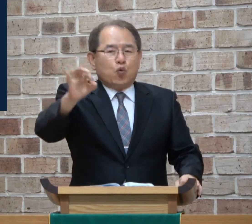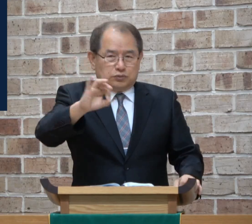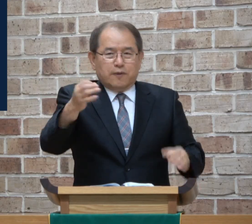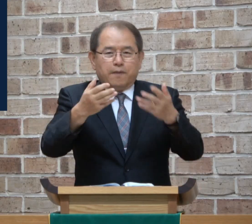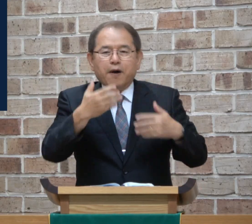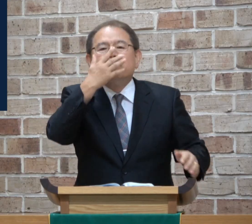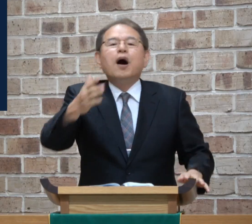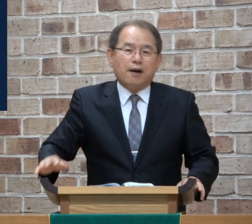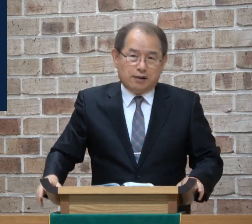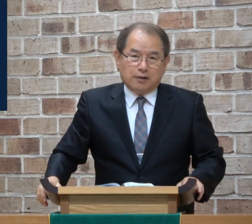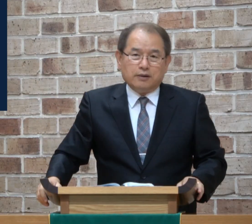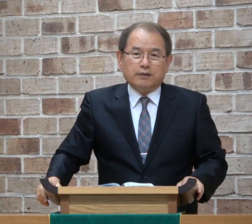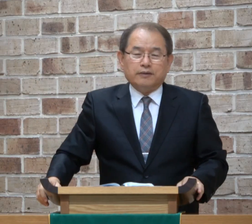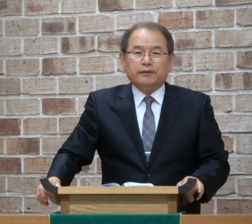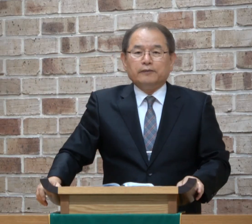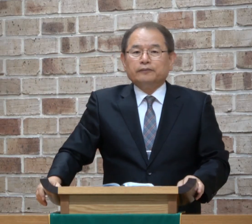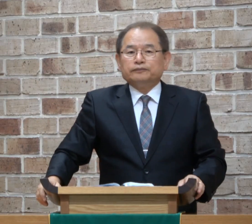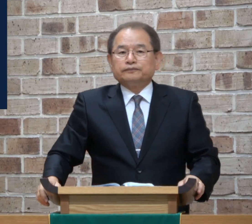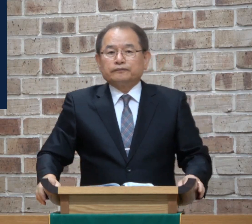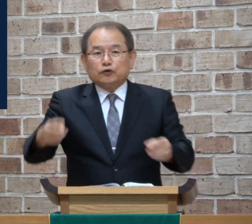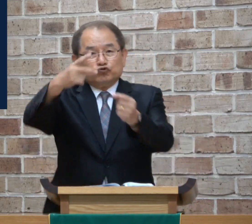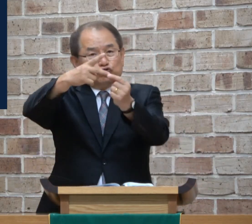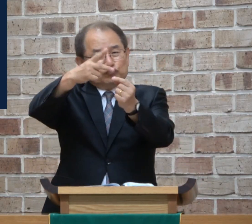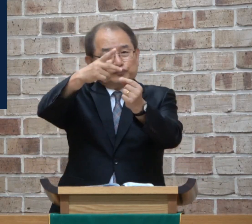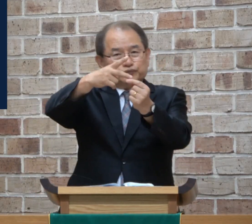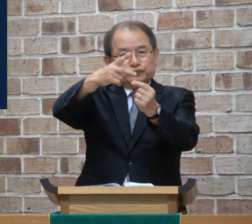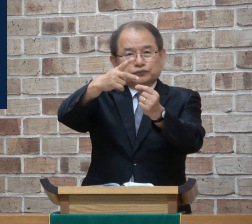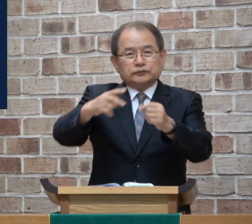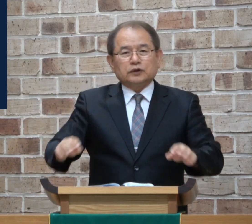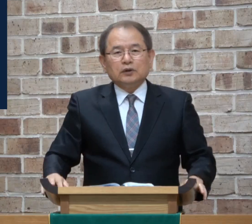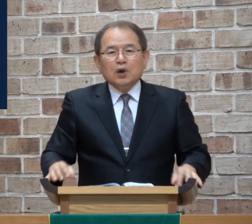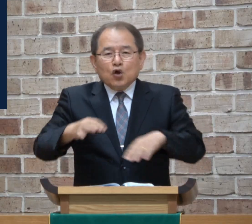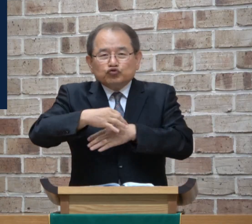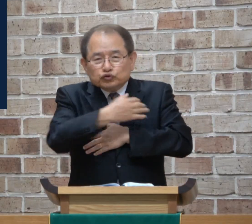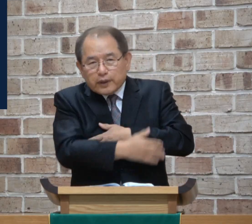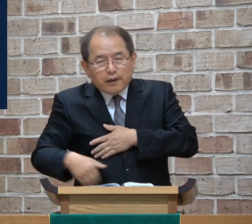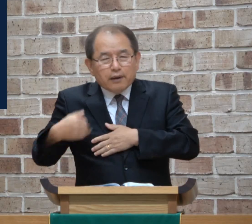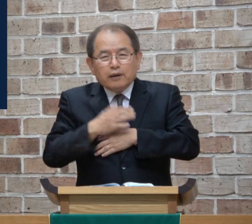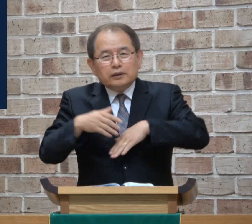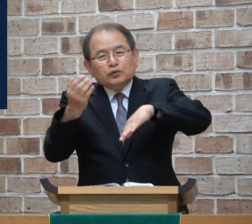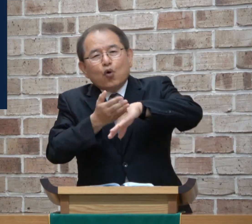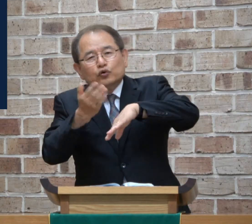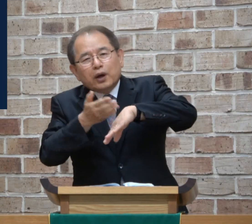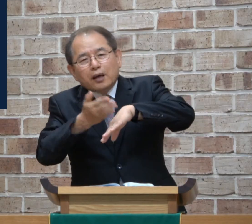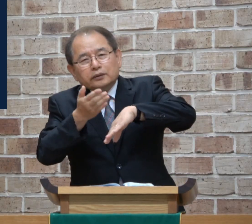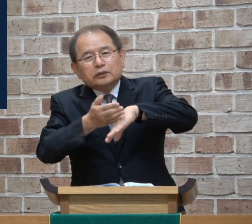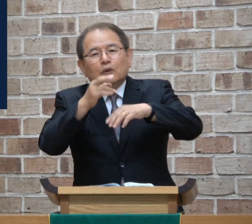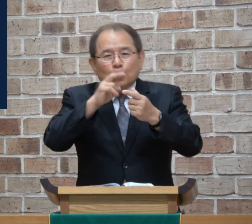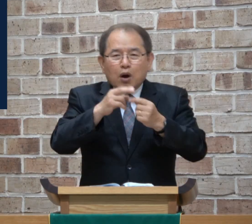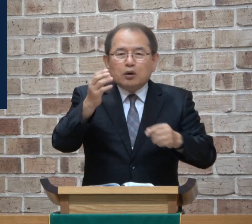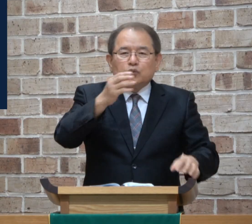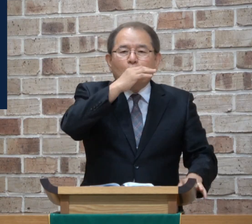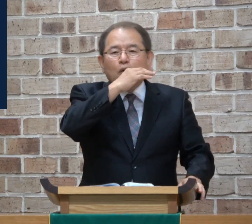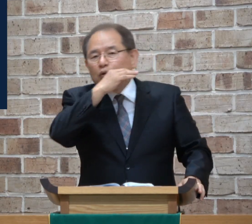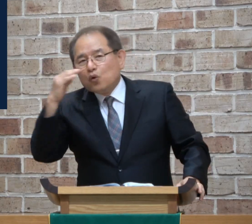이것을 잘 따르고 이 말씀대로 지킬 때 주님이 우리를 인정하실 것입니다. 두 번째는 육체의 연단과